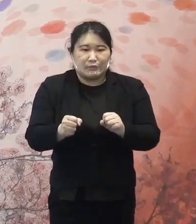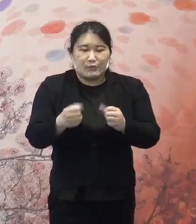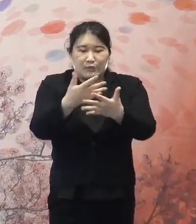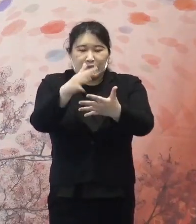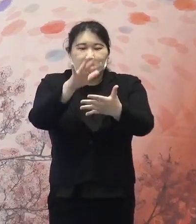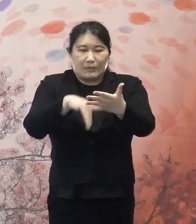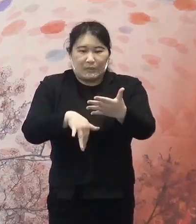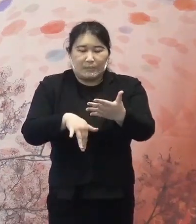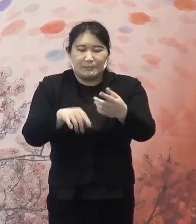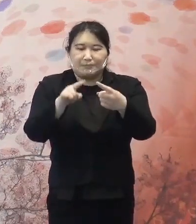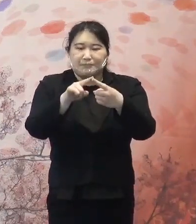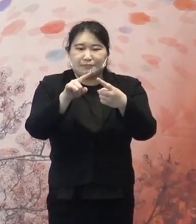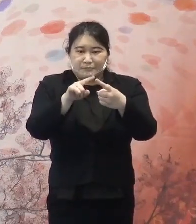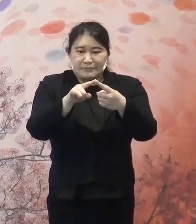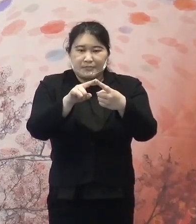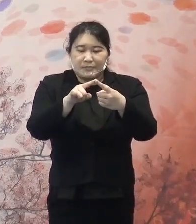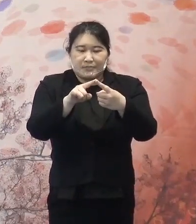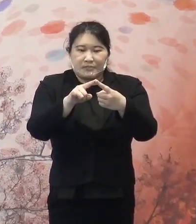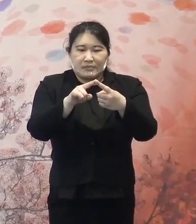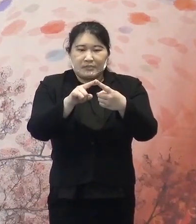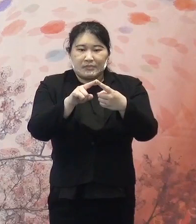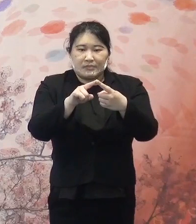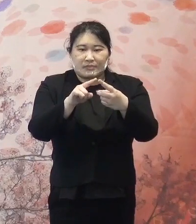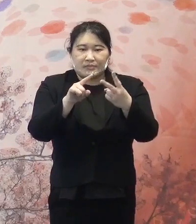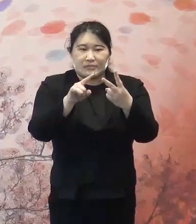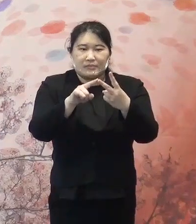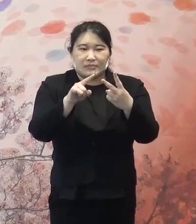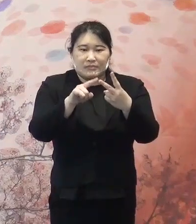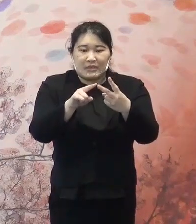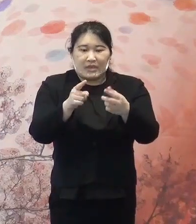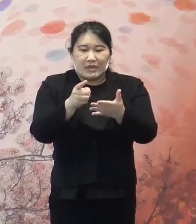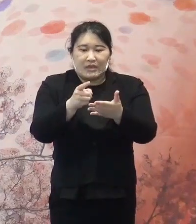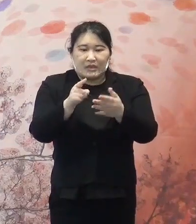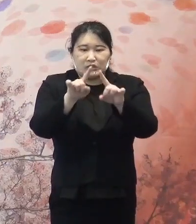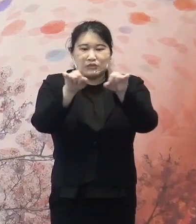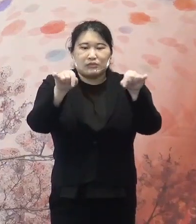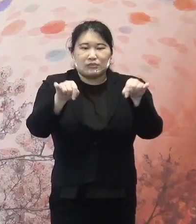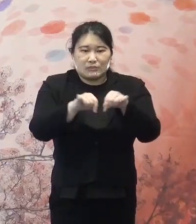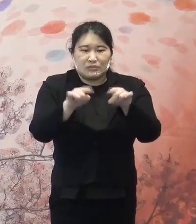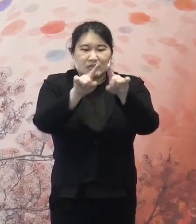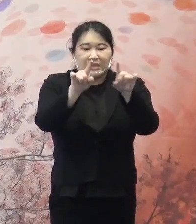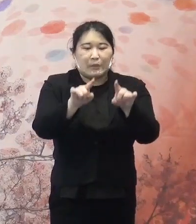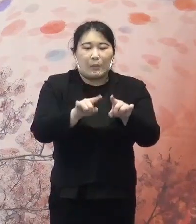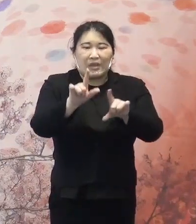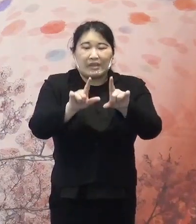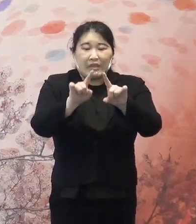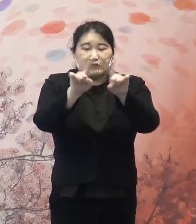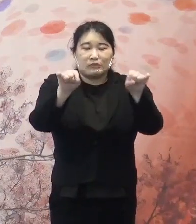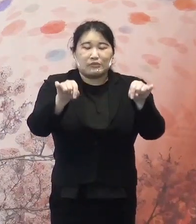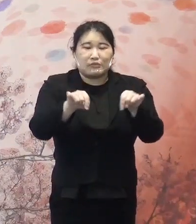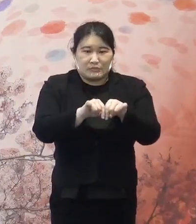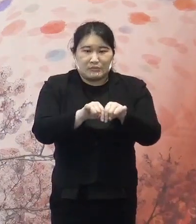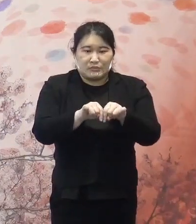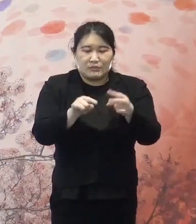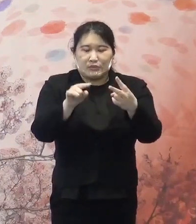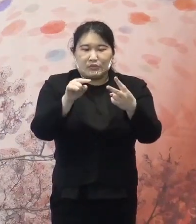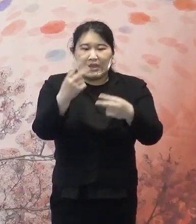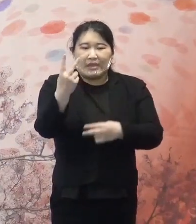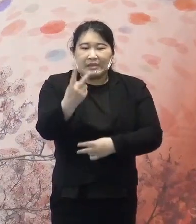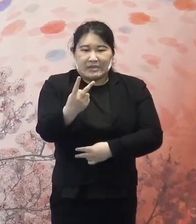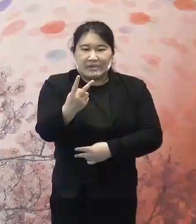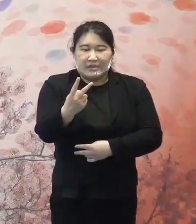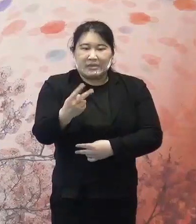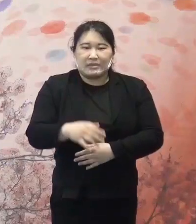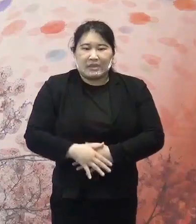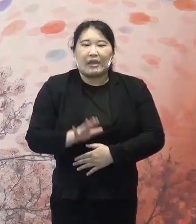表2ページにわたります。それから概要図ということで2分の1、2分の2いつもお伝えしますが、2枚紙の概要